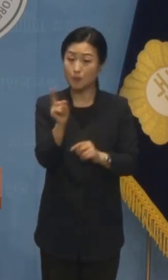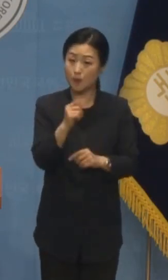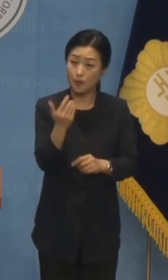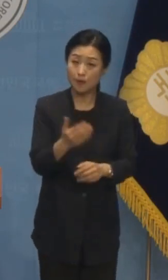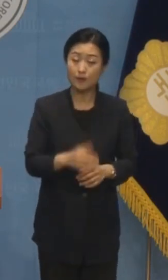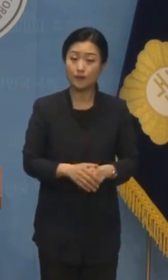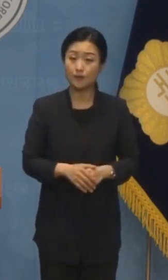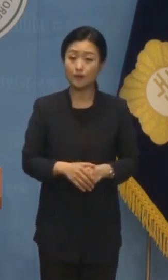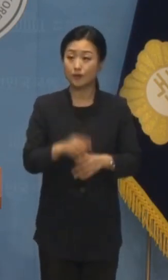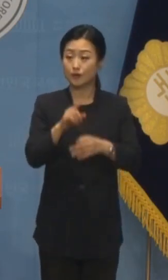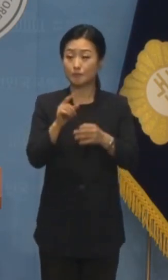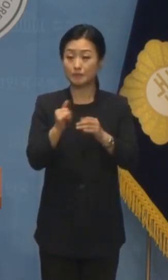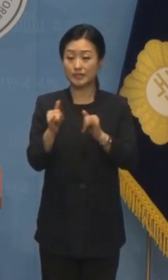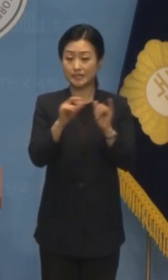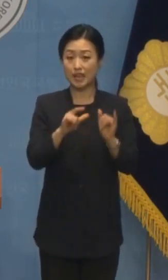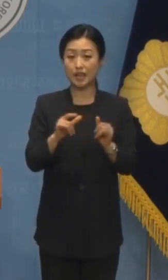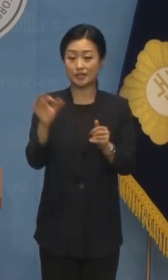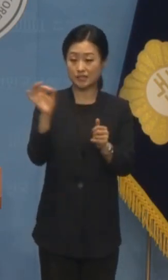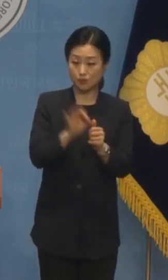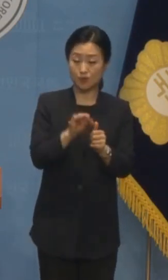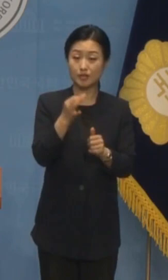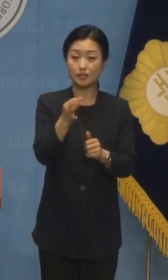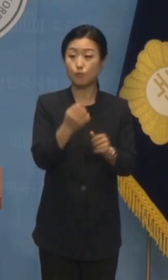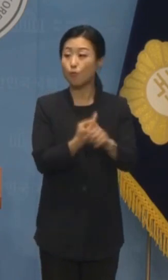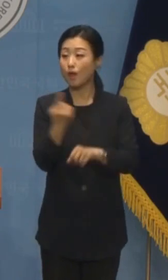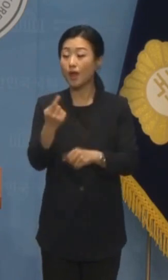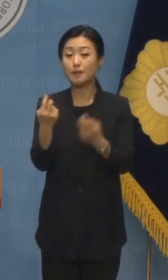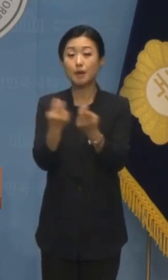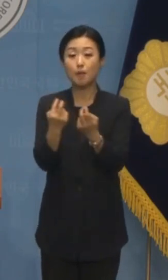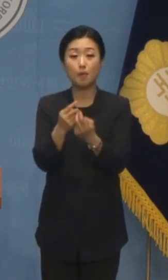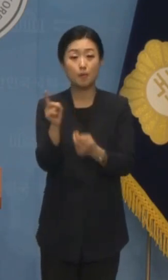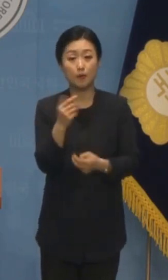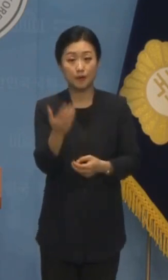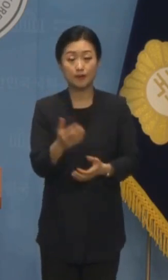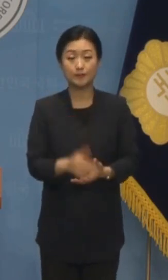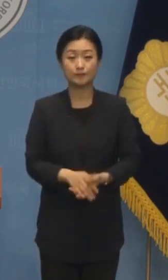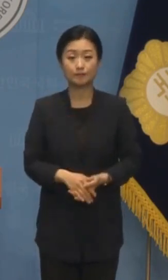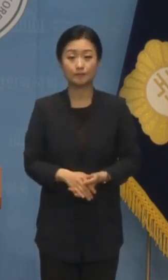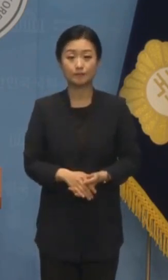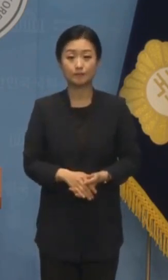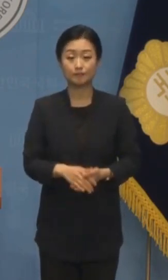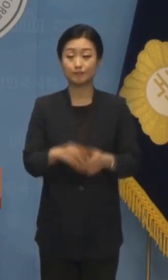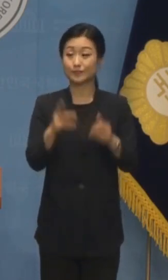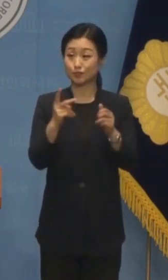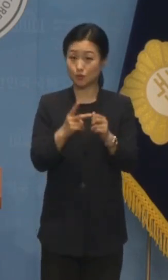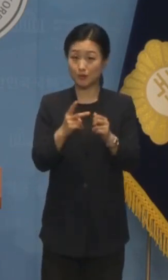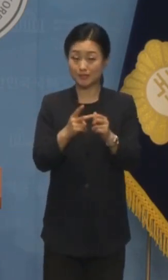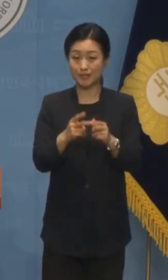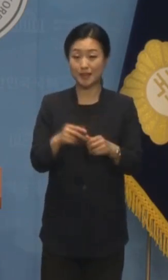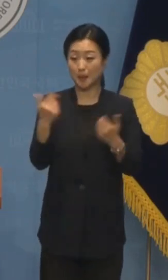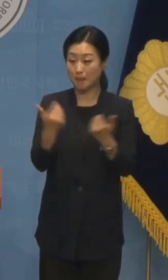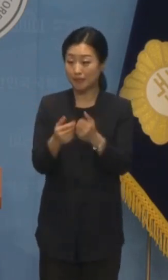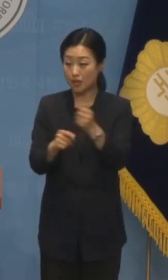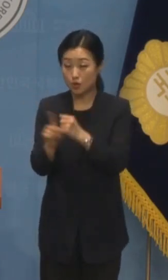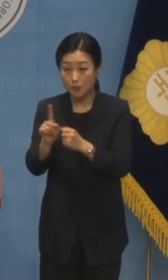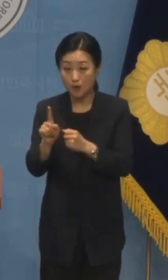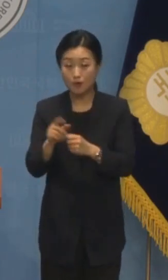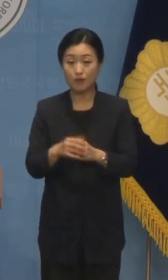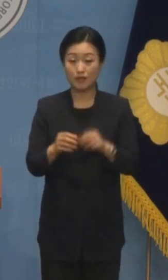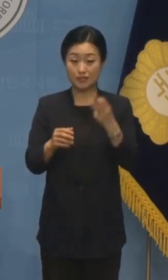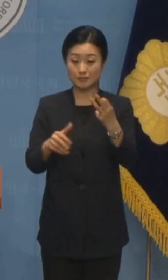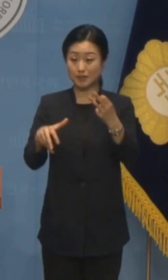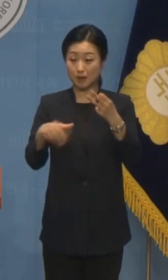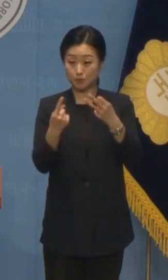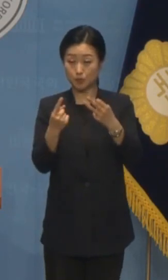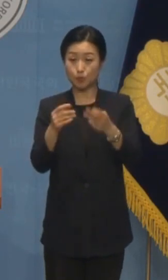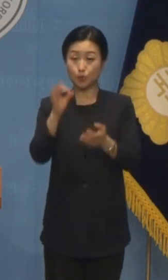진작하시겠습니까? 민생회복지원금 이외에 다른 대안이 있으십니까? 두 번째 반대로는 113조 원 규모의